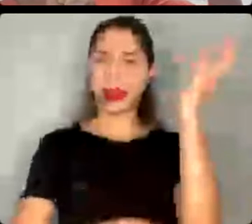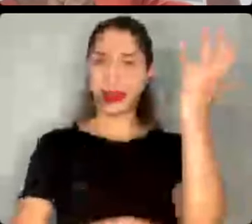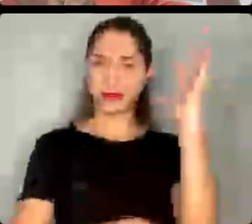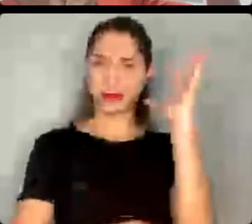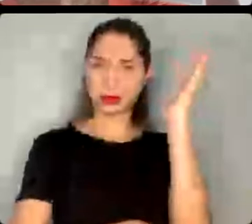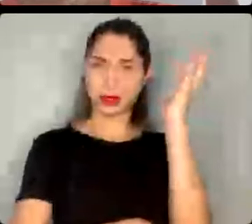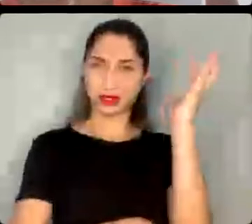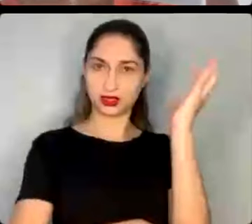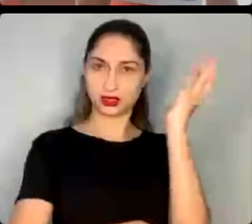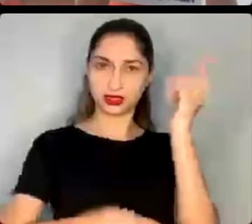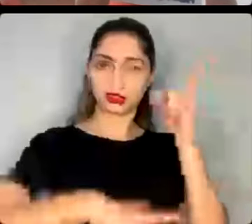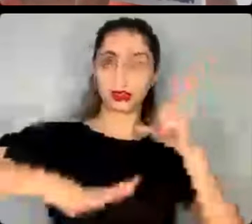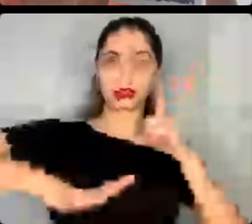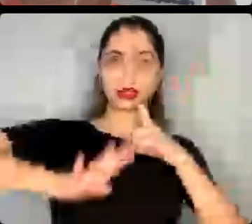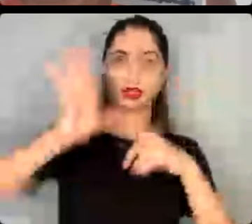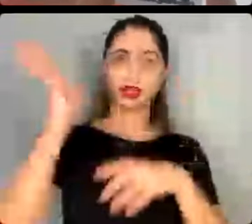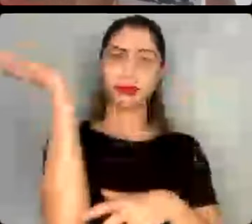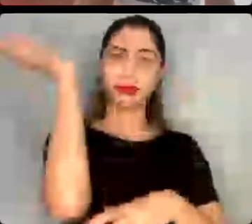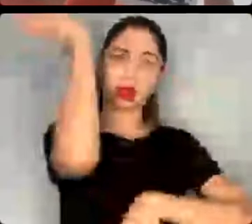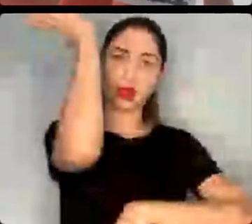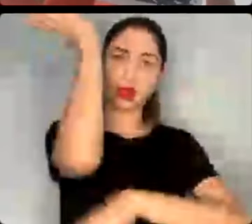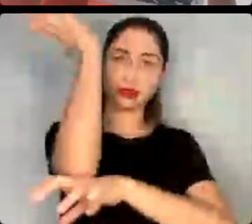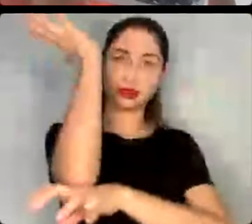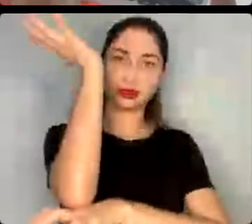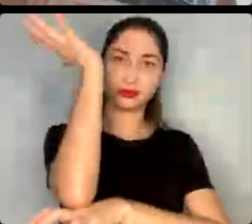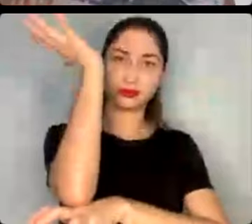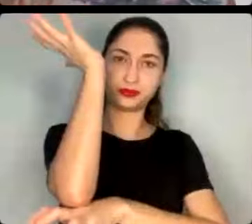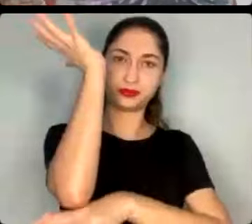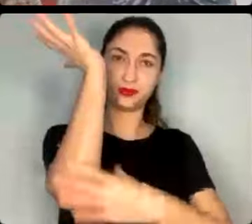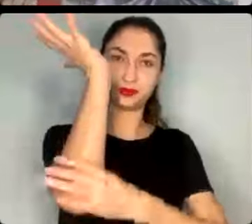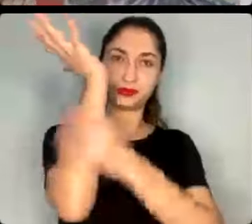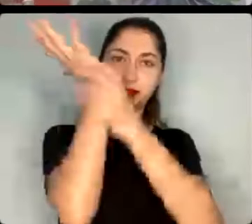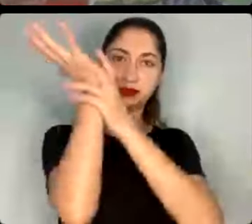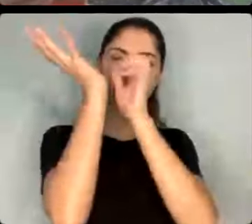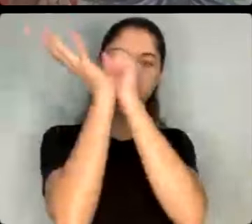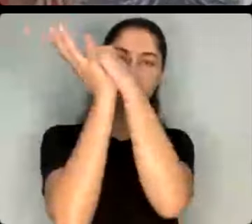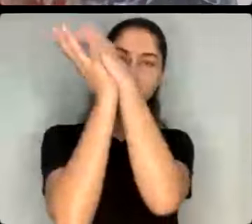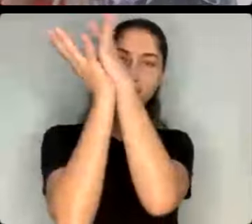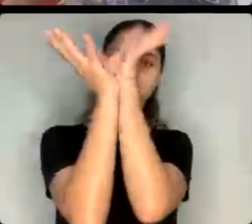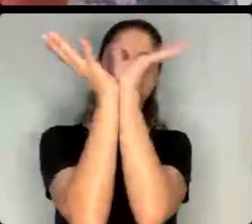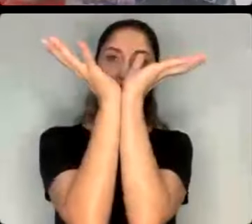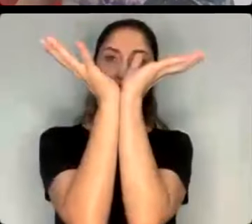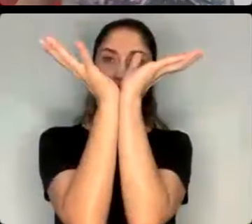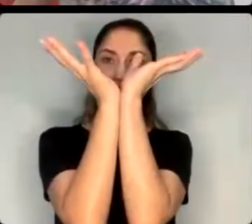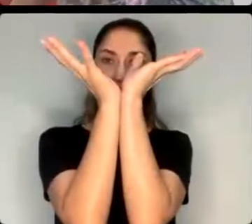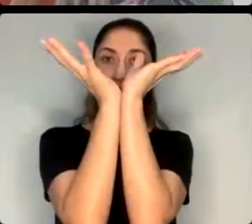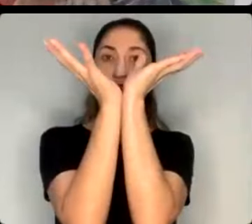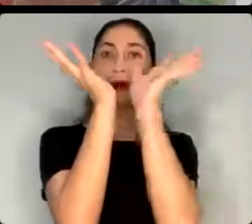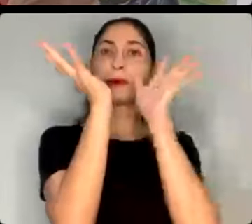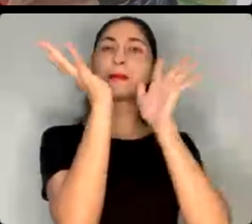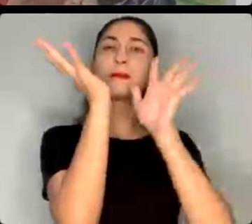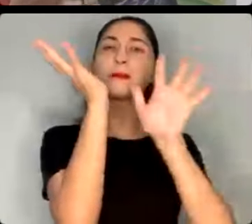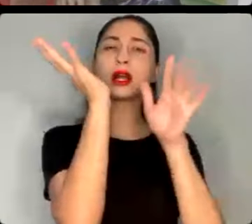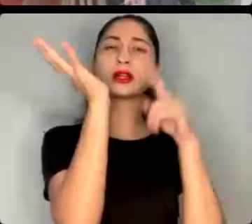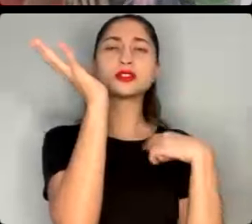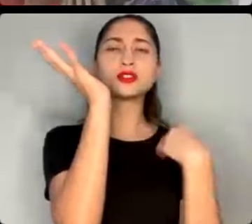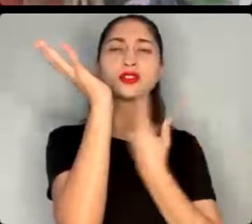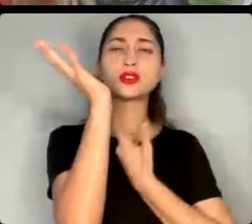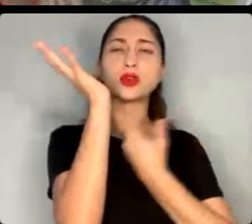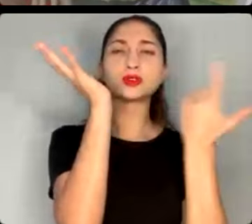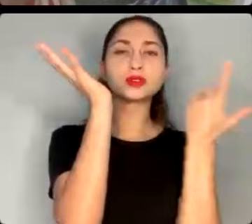as raízes, o caule e aqui os galhos. Então, a gente pode fazer uma relação com